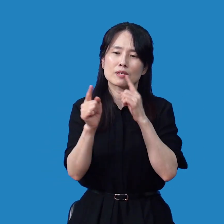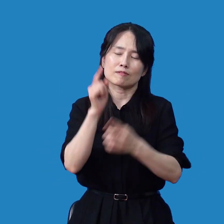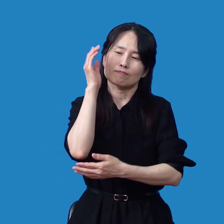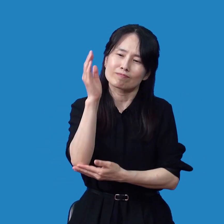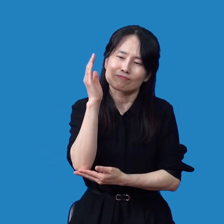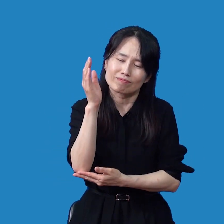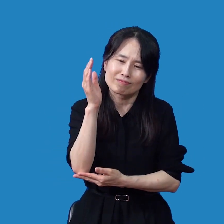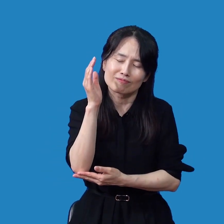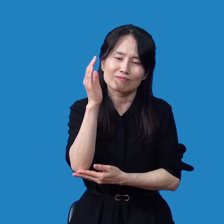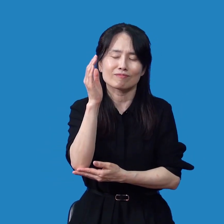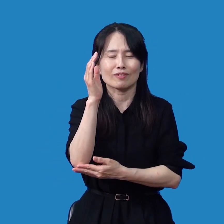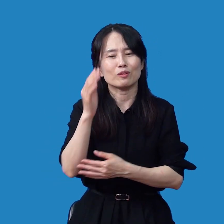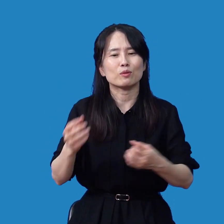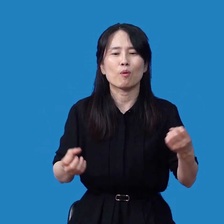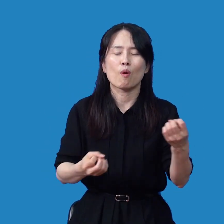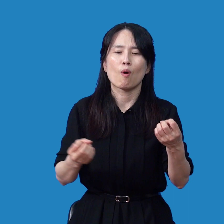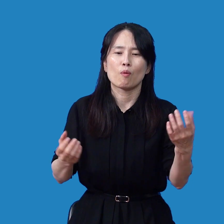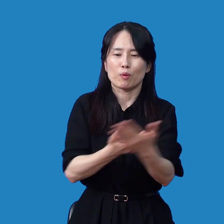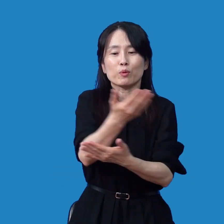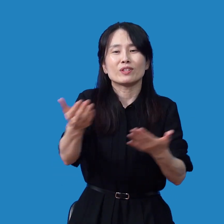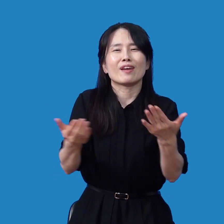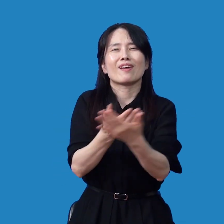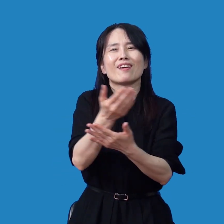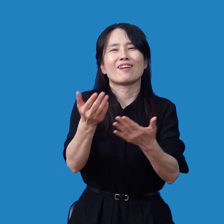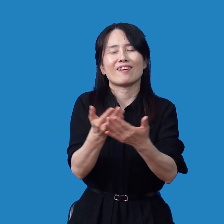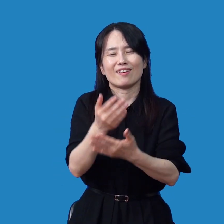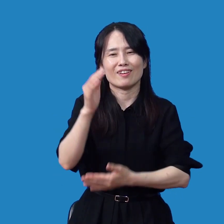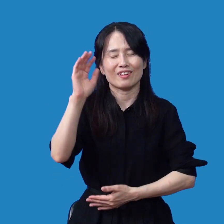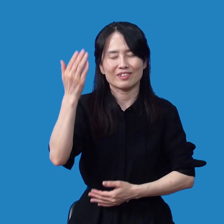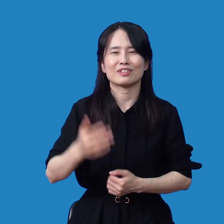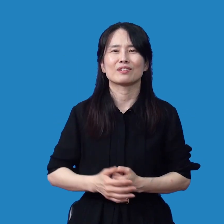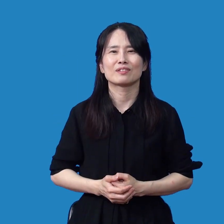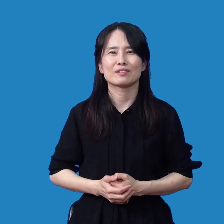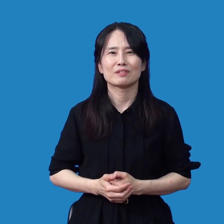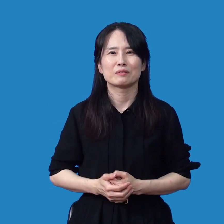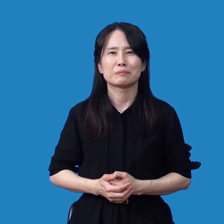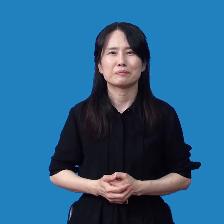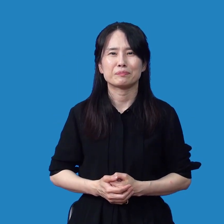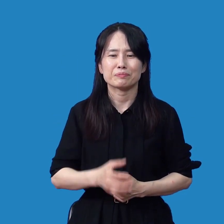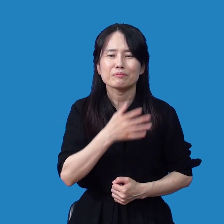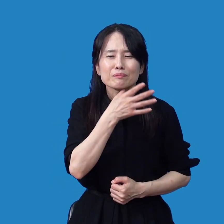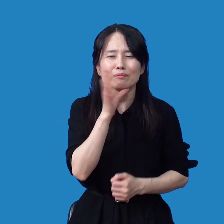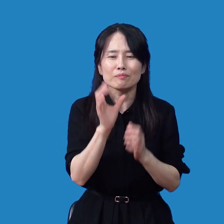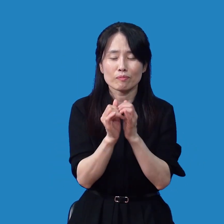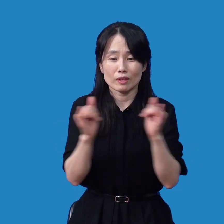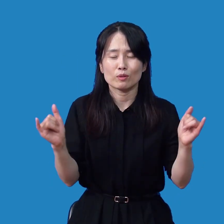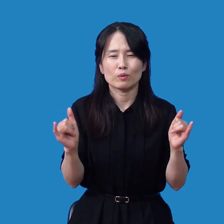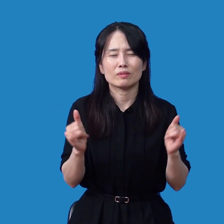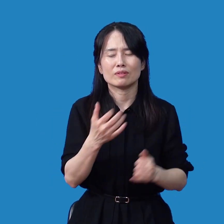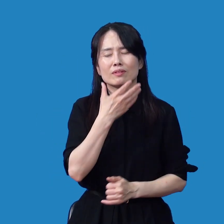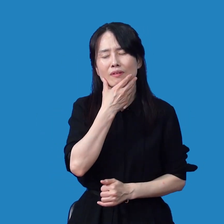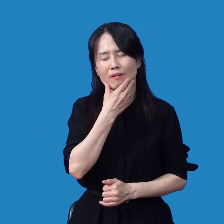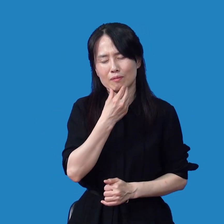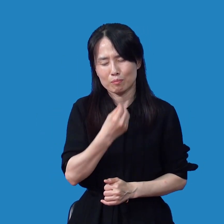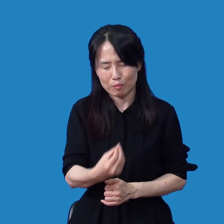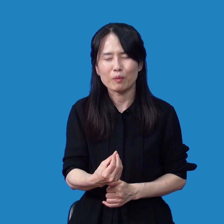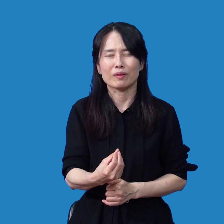들을 수 있으리라고는 생각도 못했는데, 그래서 그 노인들이 얼마나 행복해